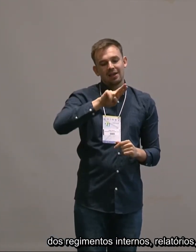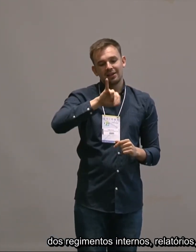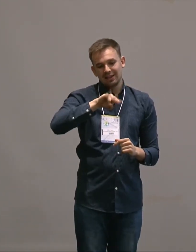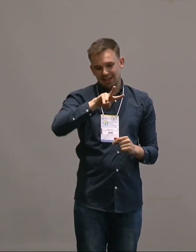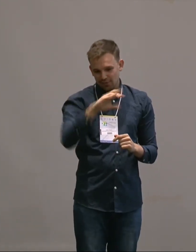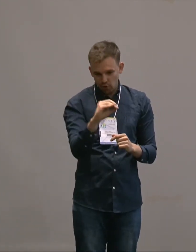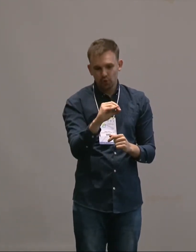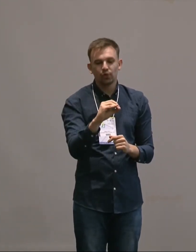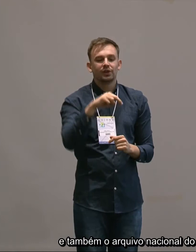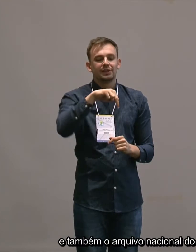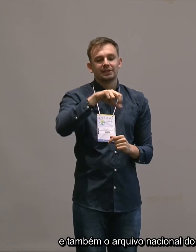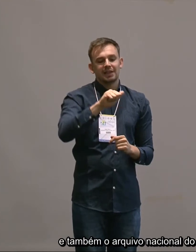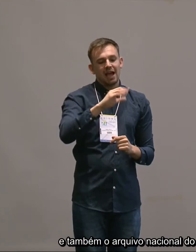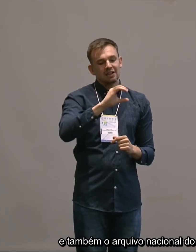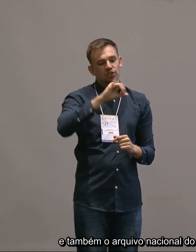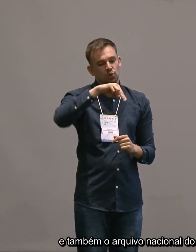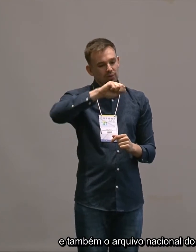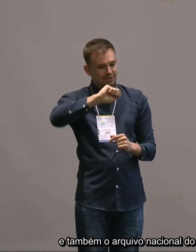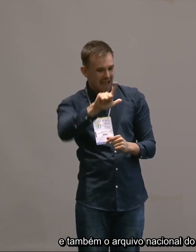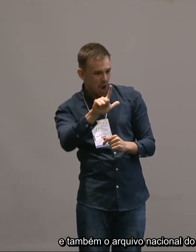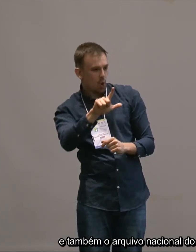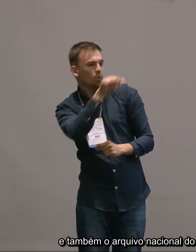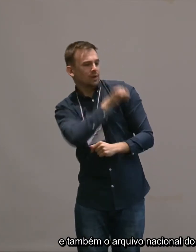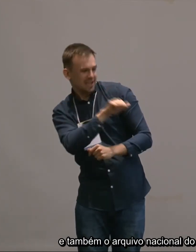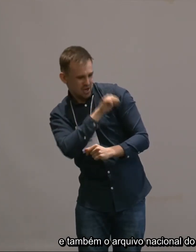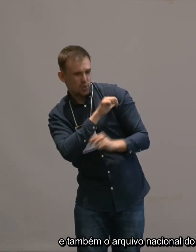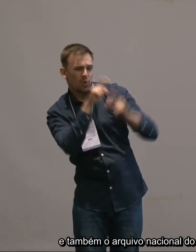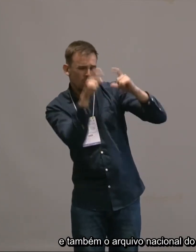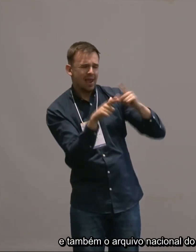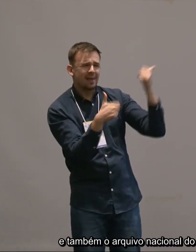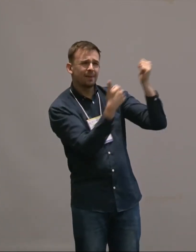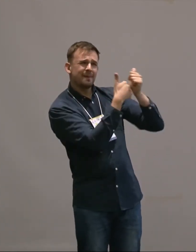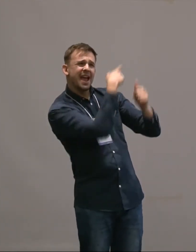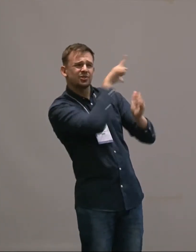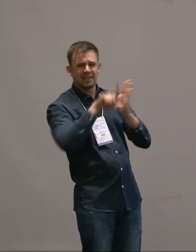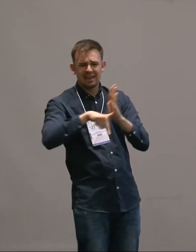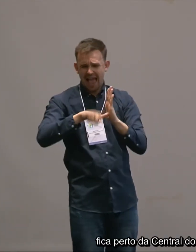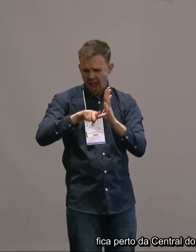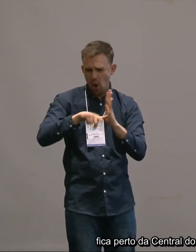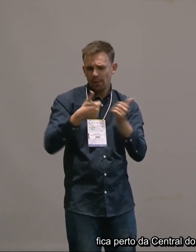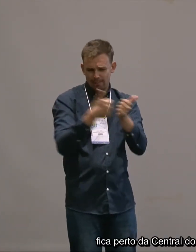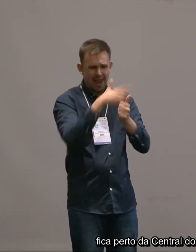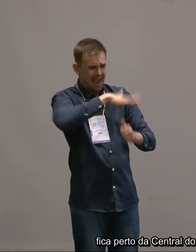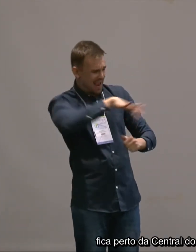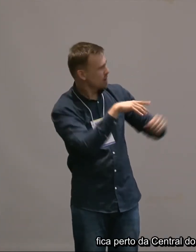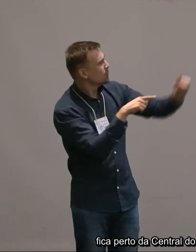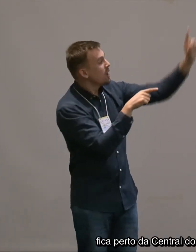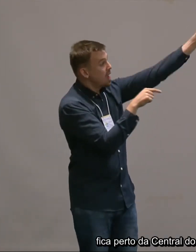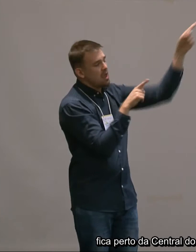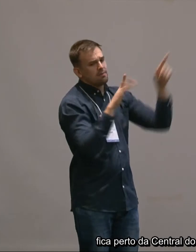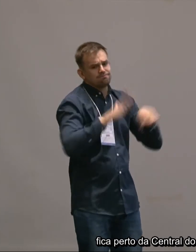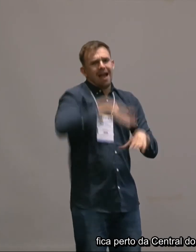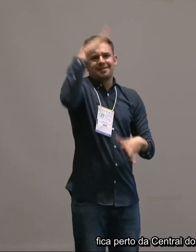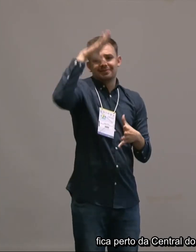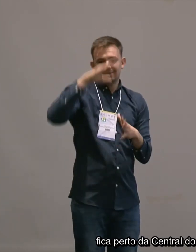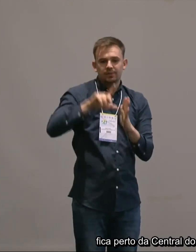e também um arquivo nacional do Rio de Janeiro que fica perto da da